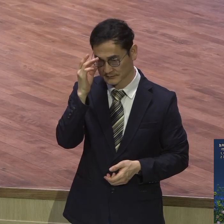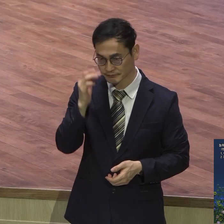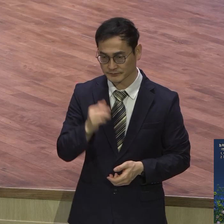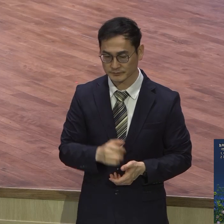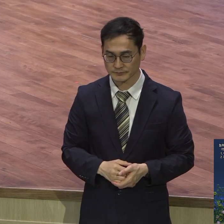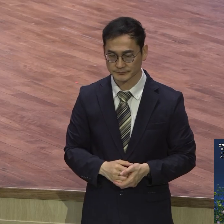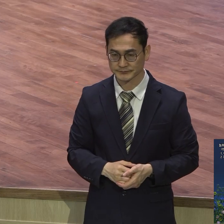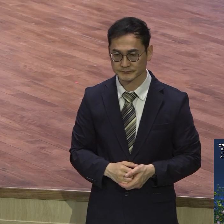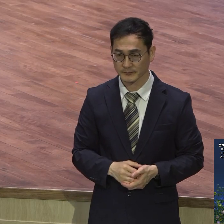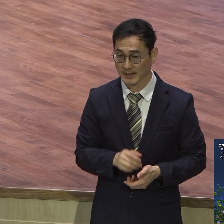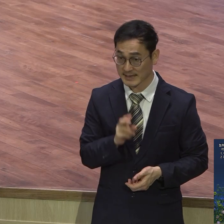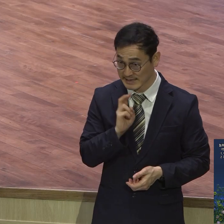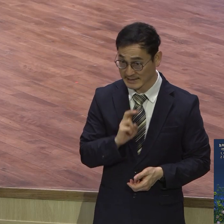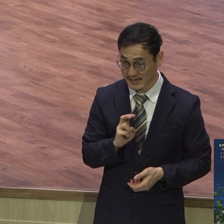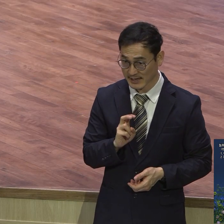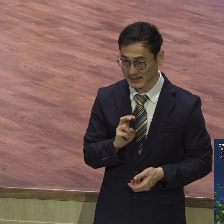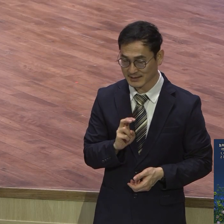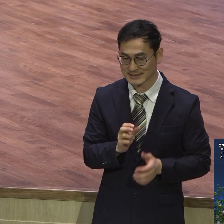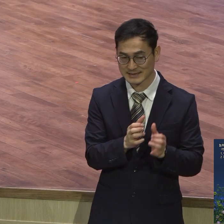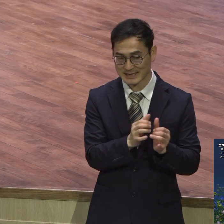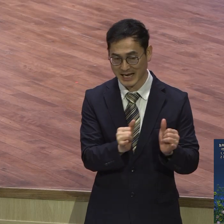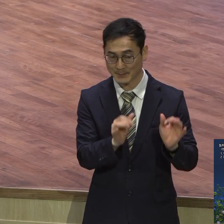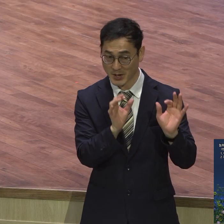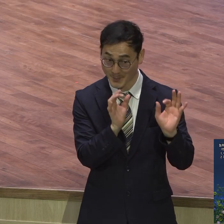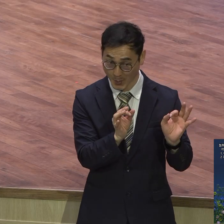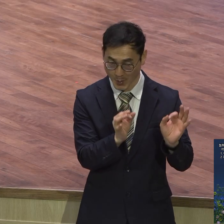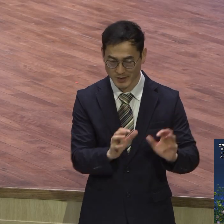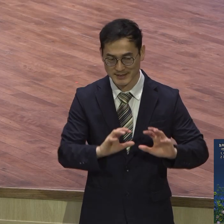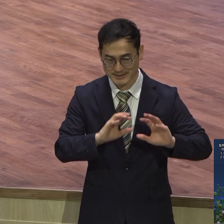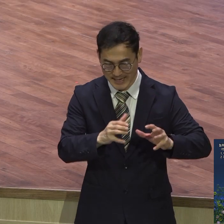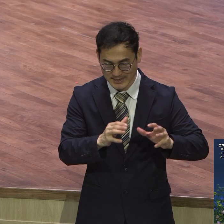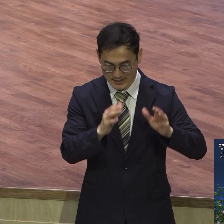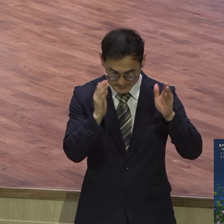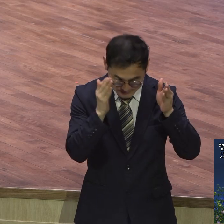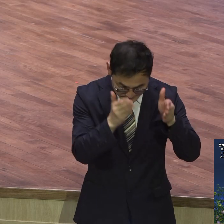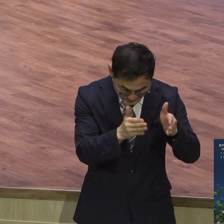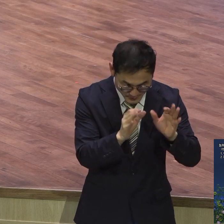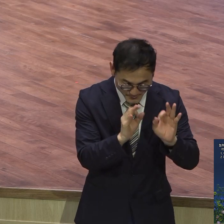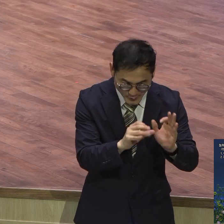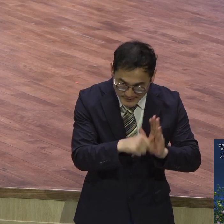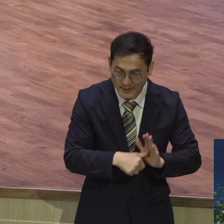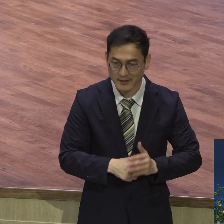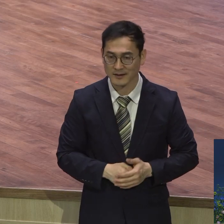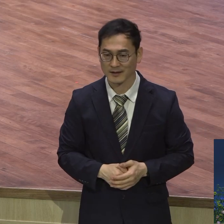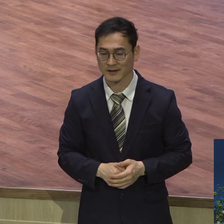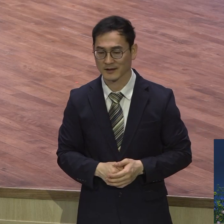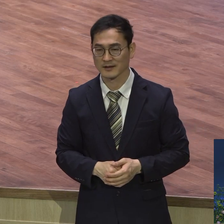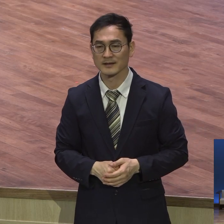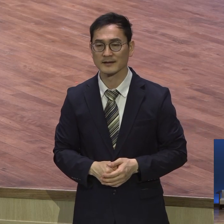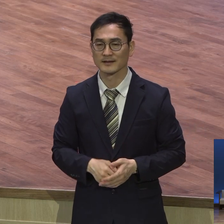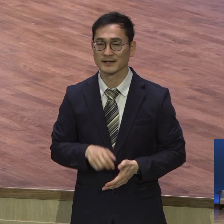볼 때라는 찬양이 있어요 사람을 보고 세상을 옛날에 말 부를지 한번 불러볼까요 자 함께 하세요